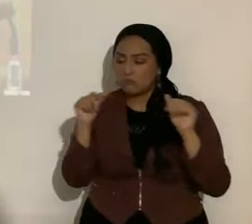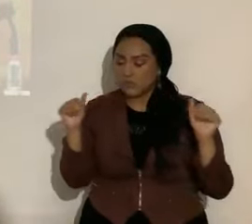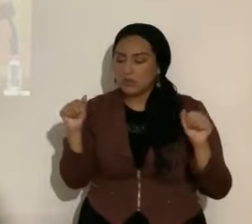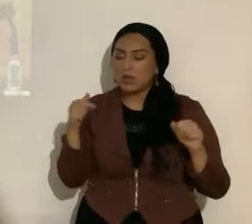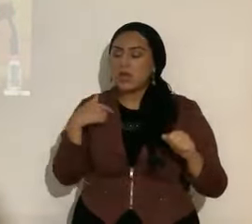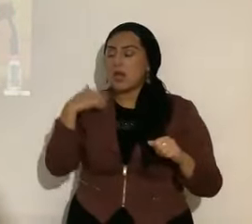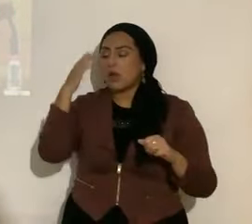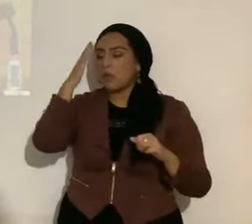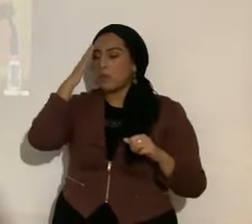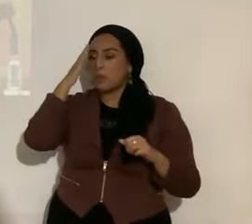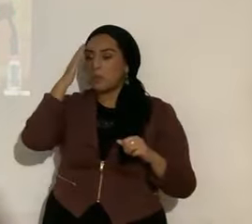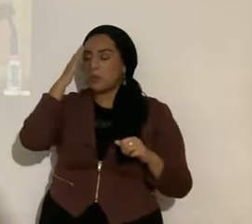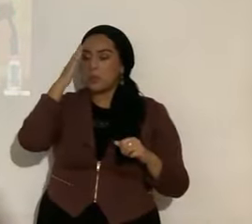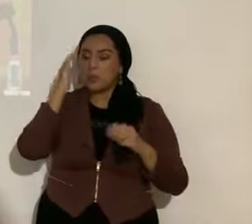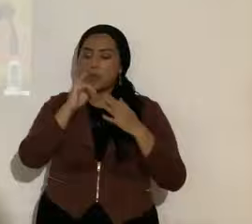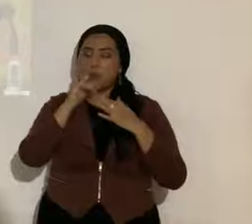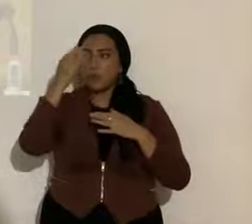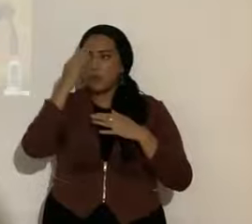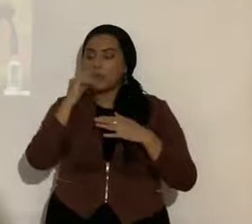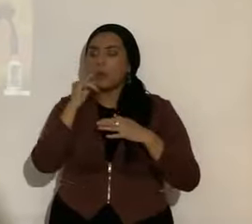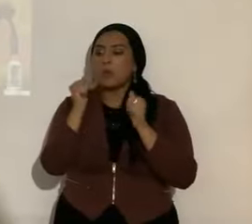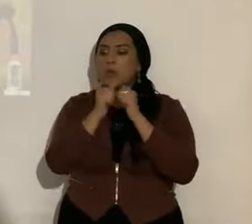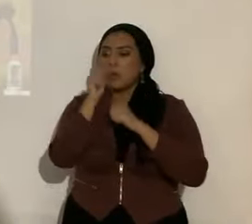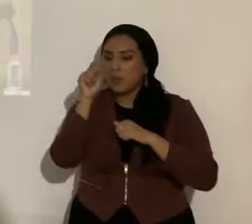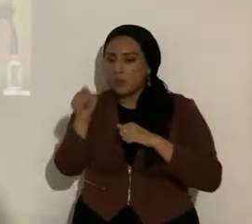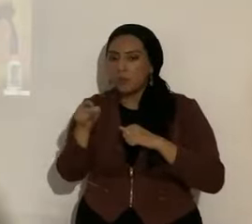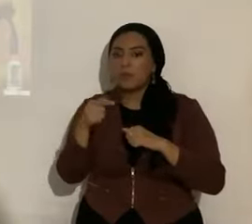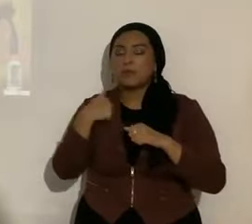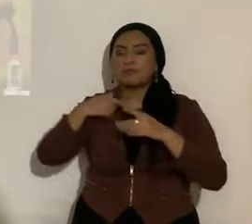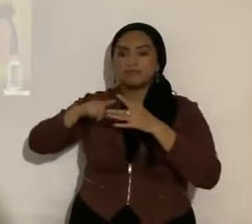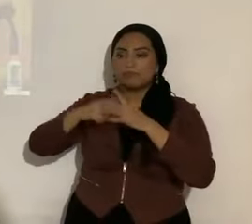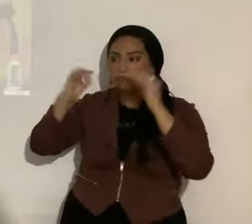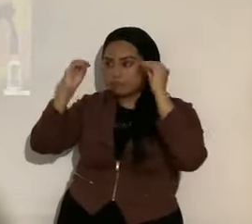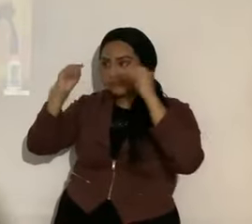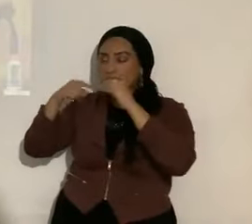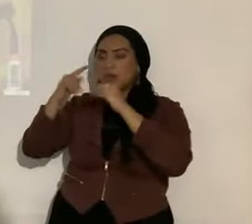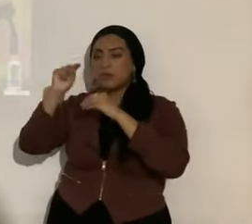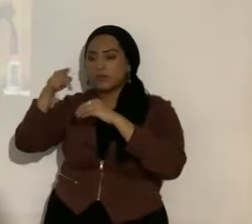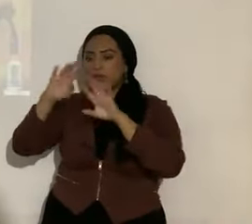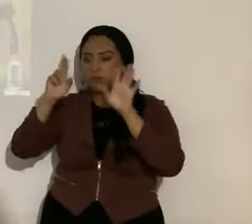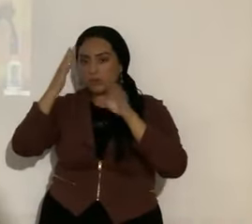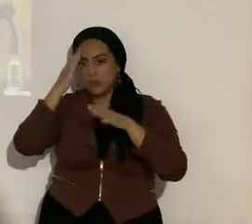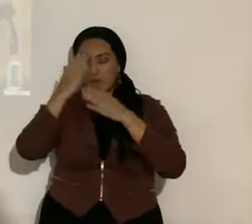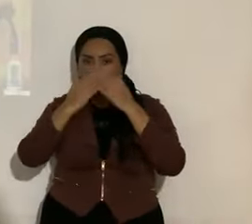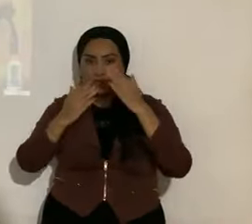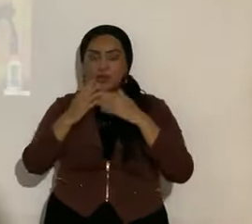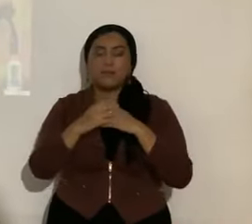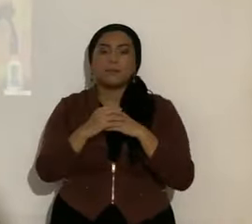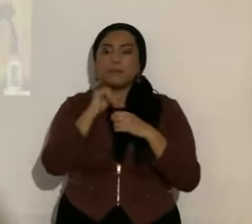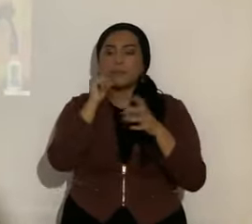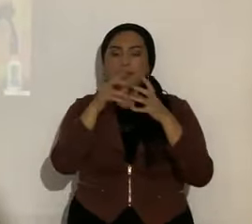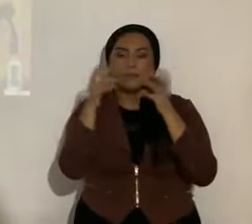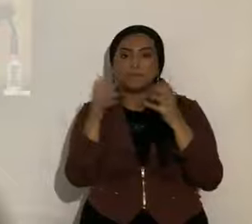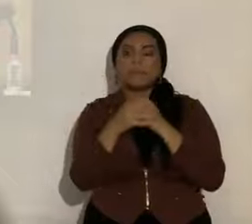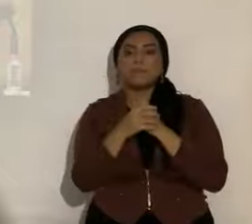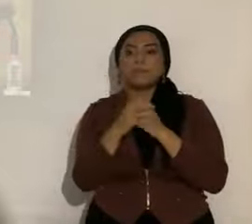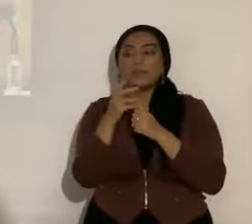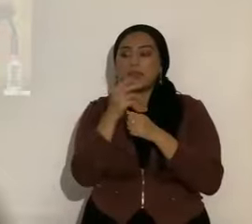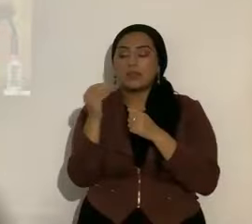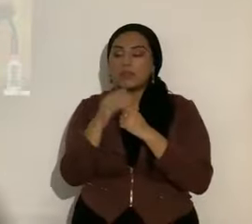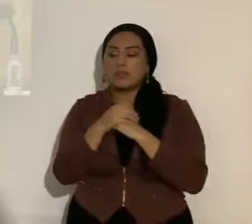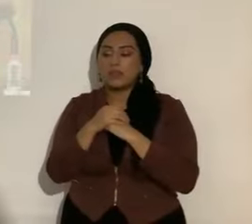y yo sé que Dios está con usted, y ya le empecé a ministrar Torah. Él ya sabía algo, pero no mucho.